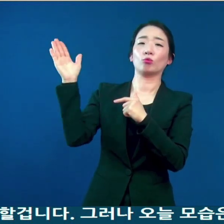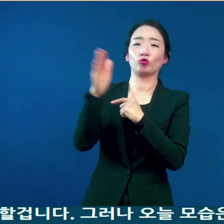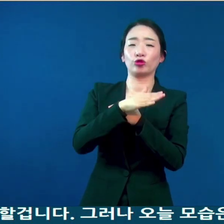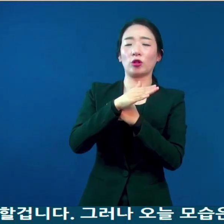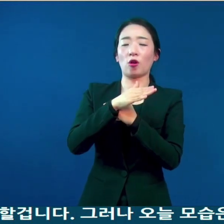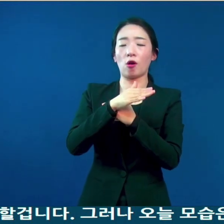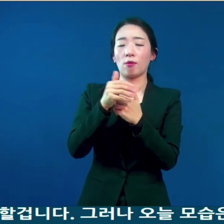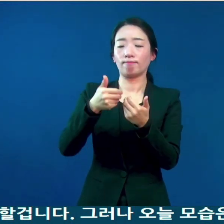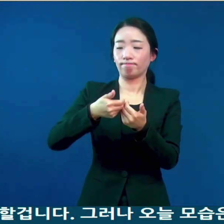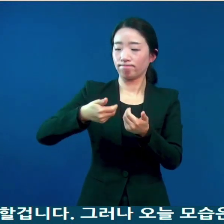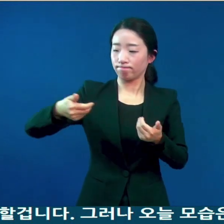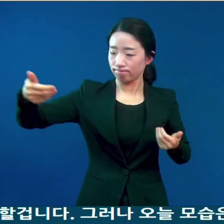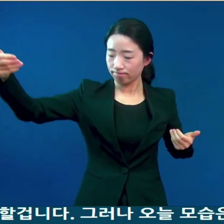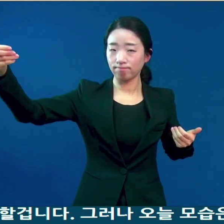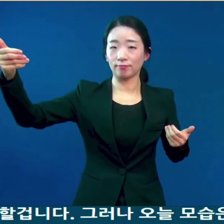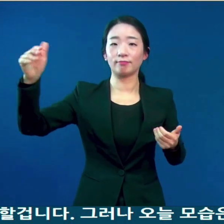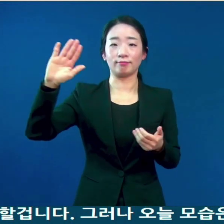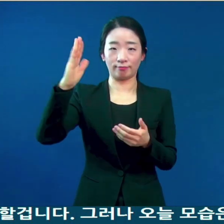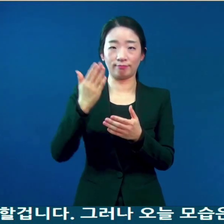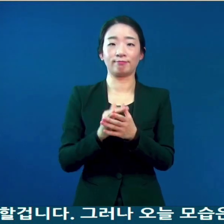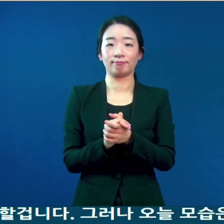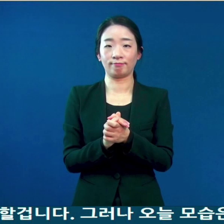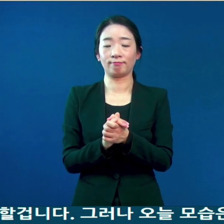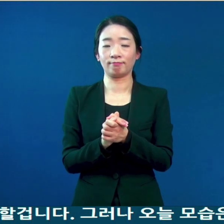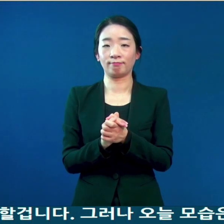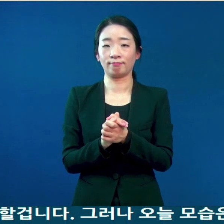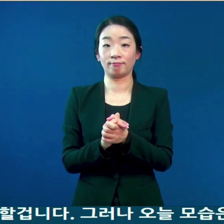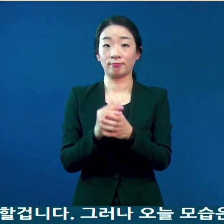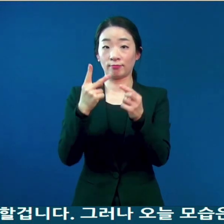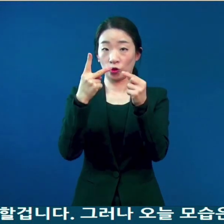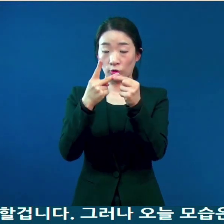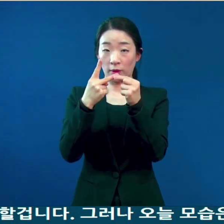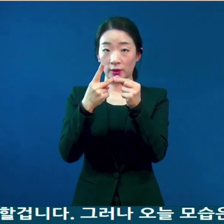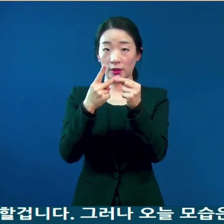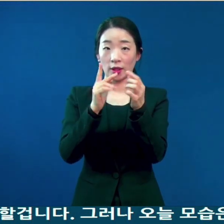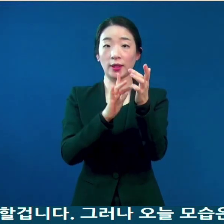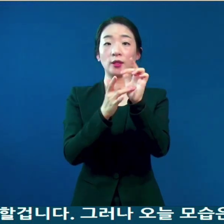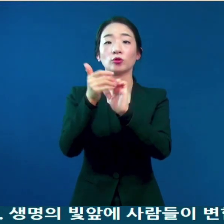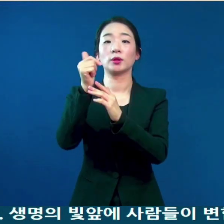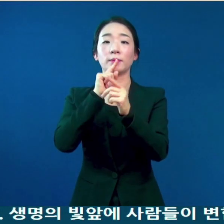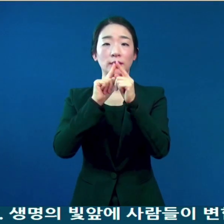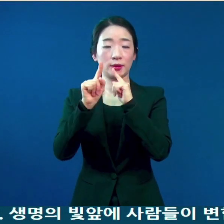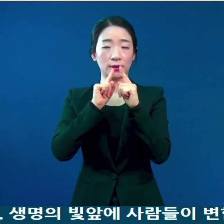상태이죠. 이 모습이 두 번째 예수님의 말씀입니다.